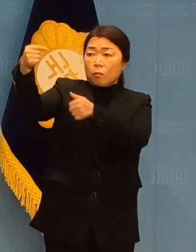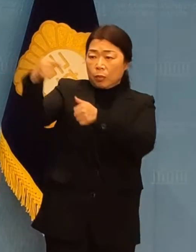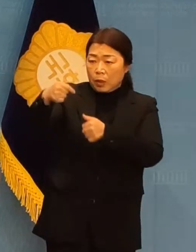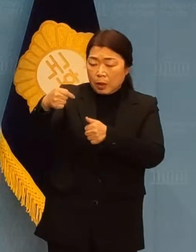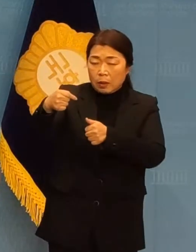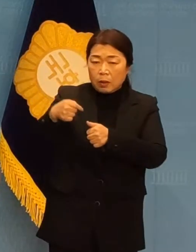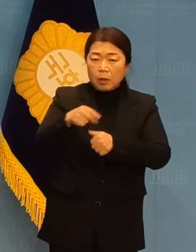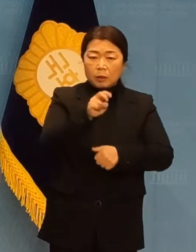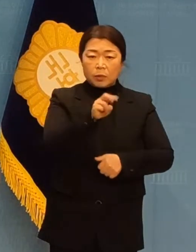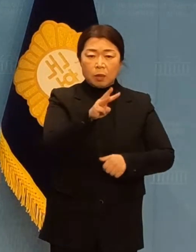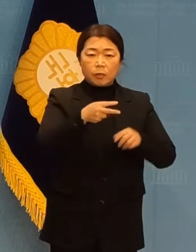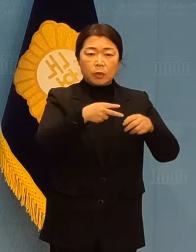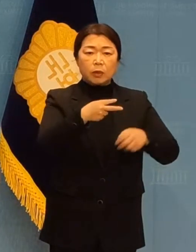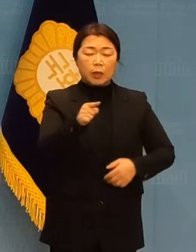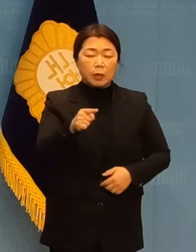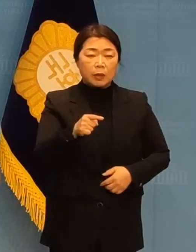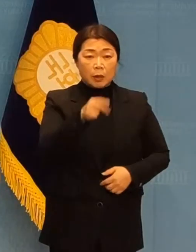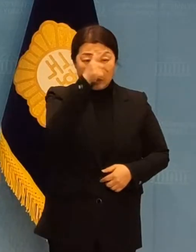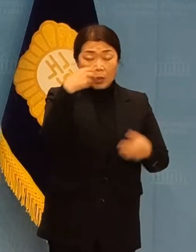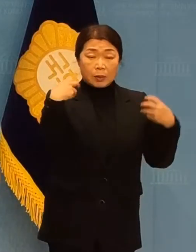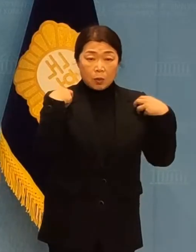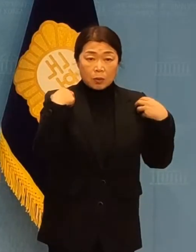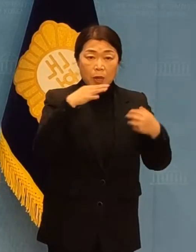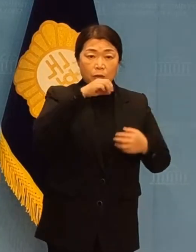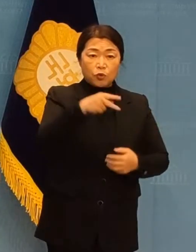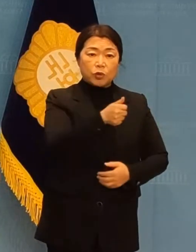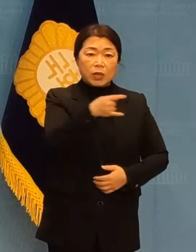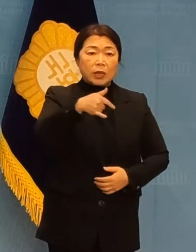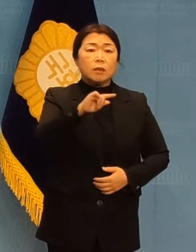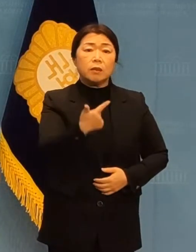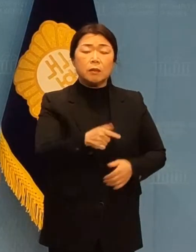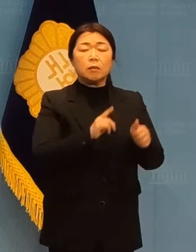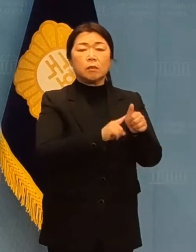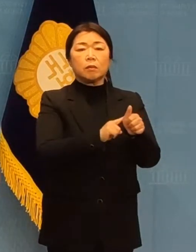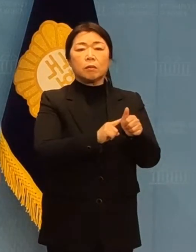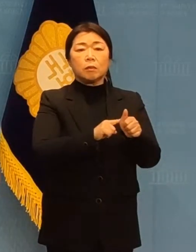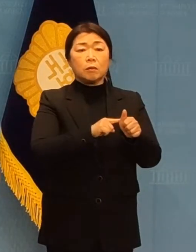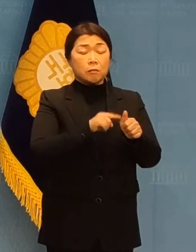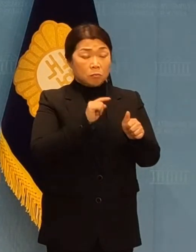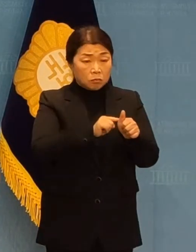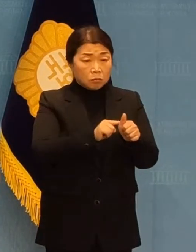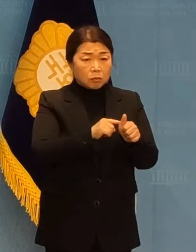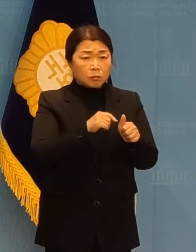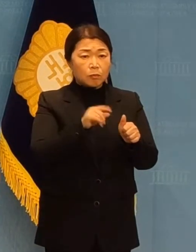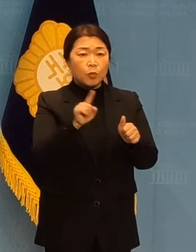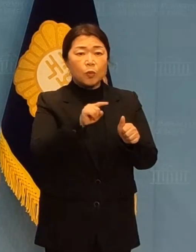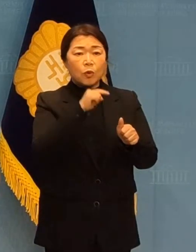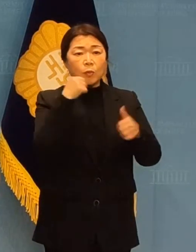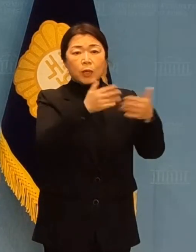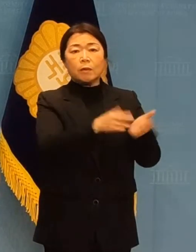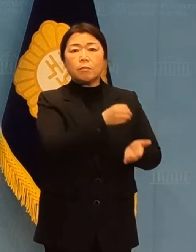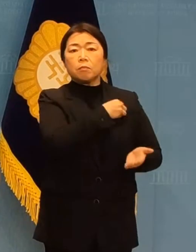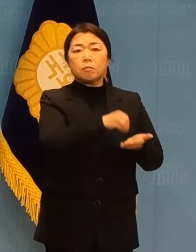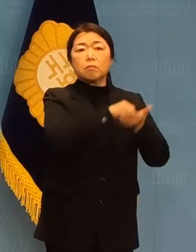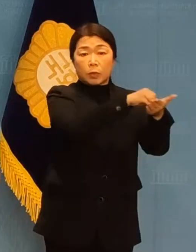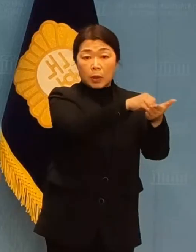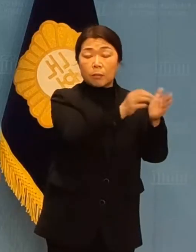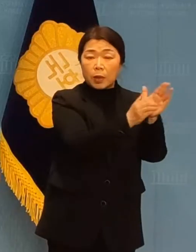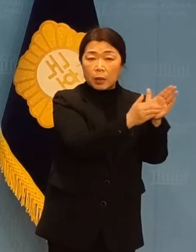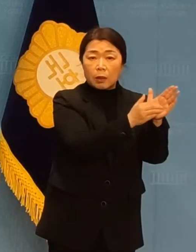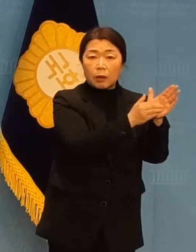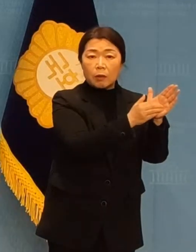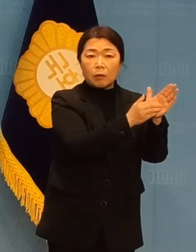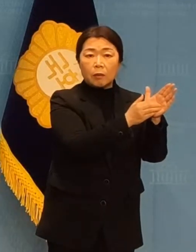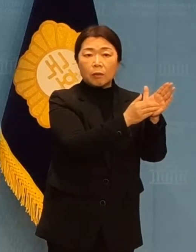제23대 경찰청장 윤희근, 이 사람은 국민의힘에 입당한 사람 아닙니까? 뭘 잘해서 그런